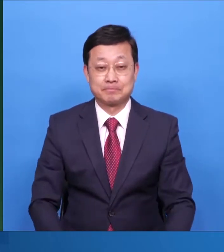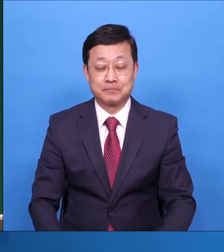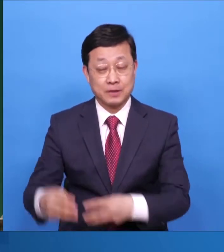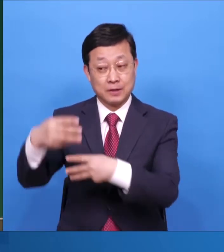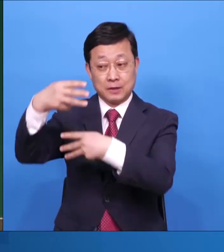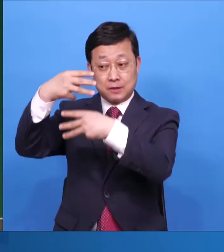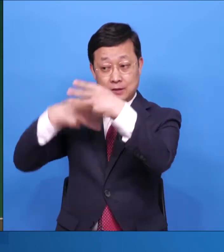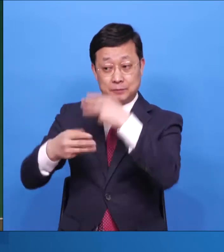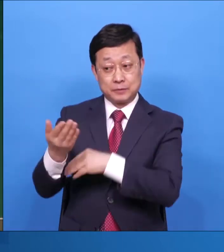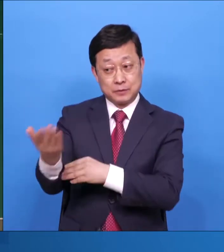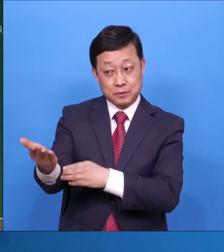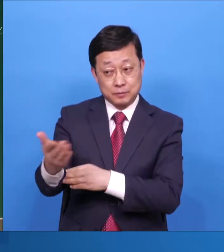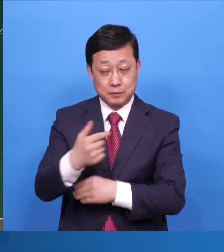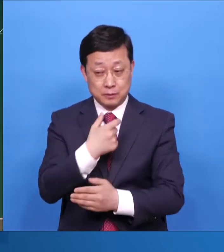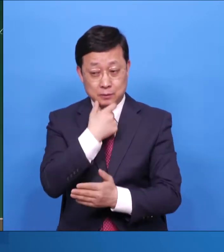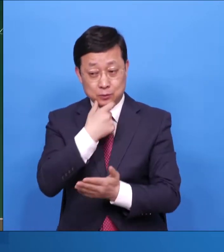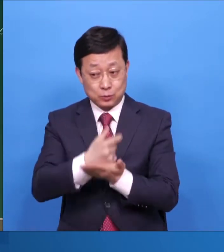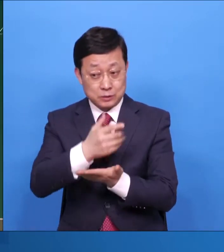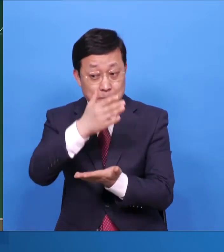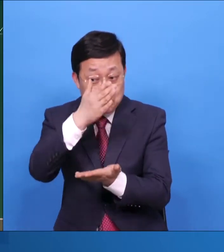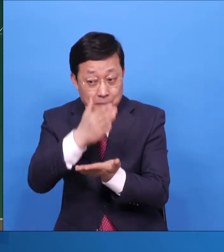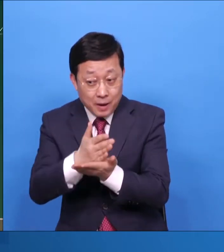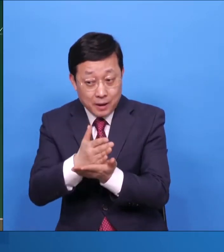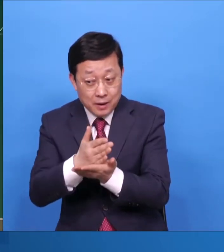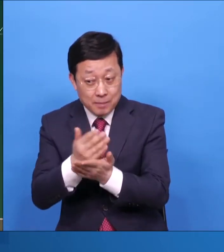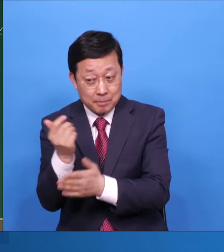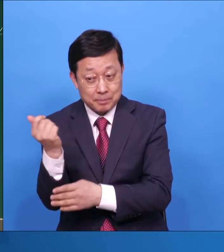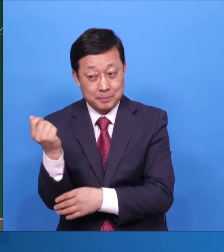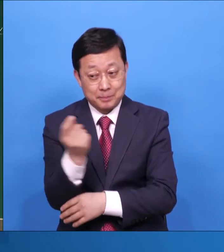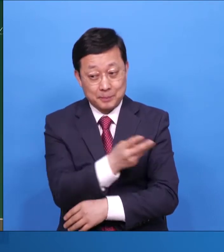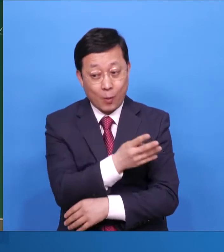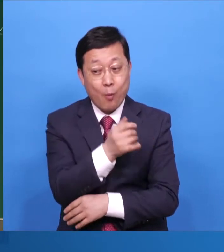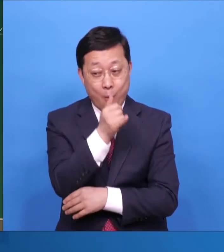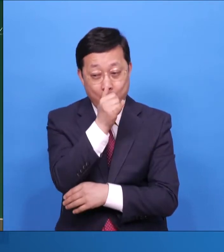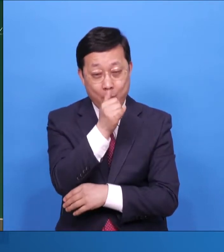Hay una cosa en la cual no deben de ser engañados los remanentes.